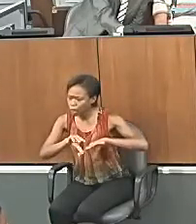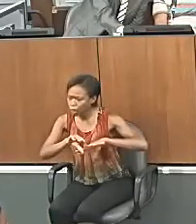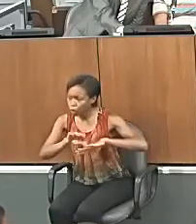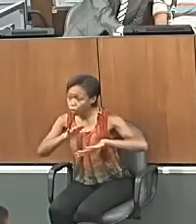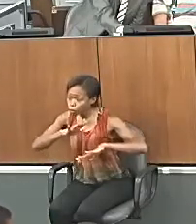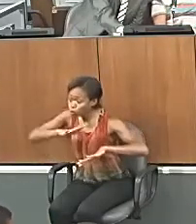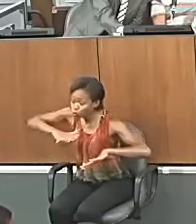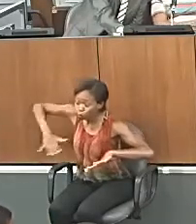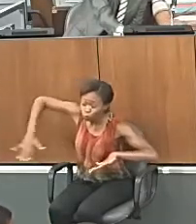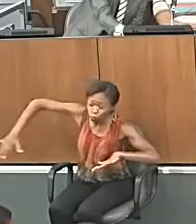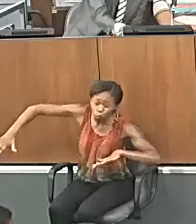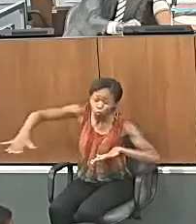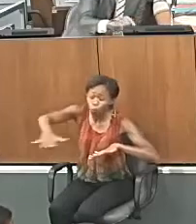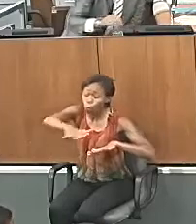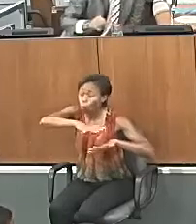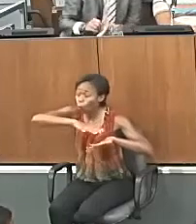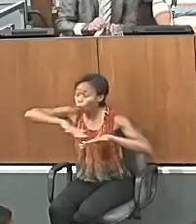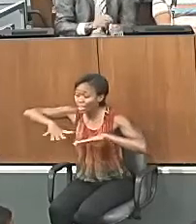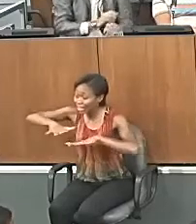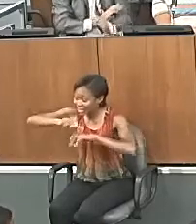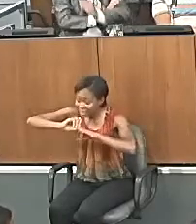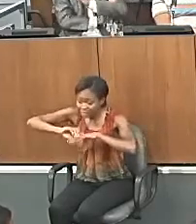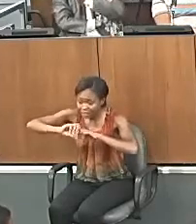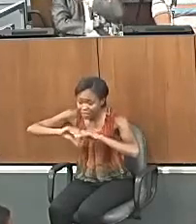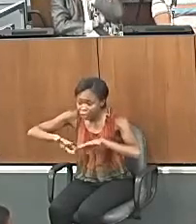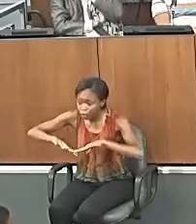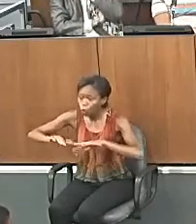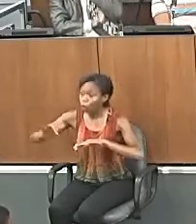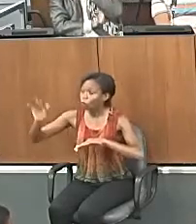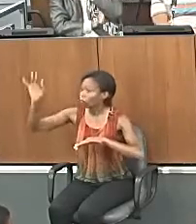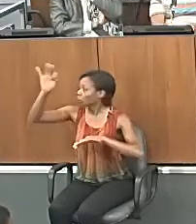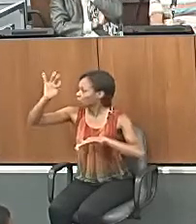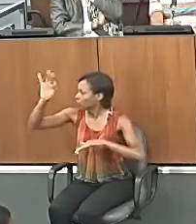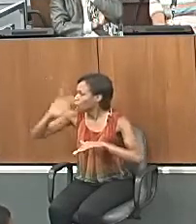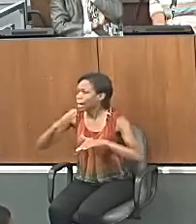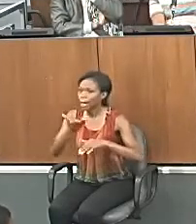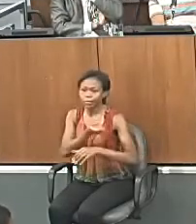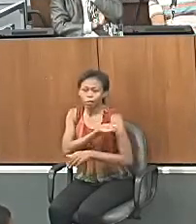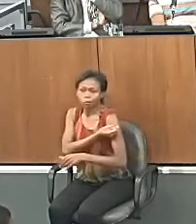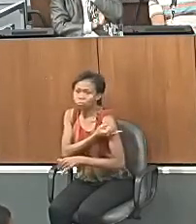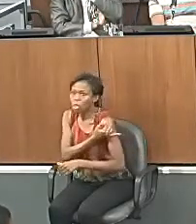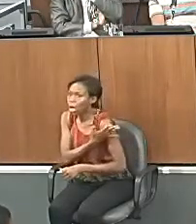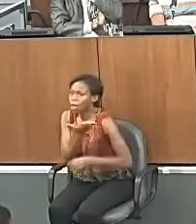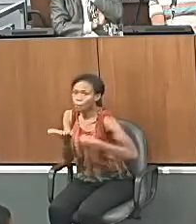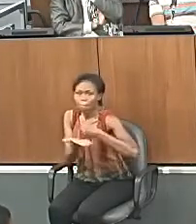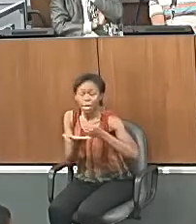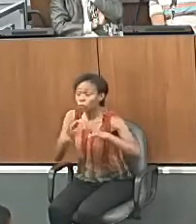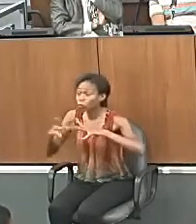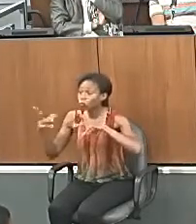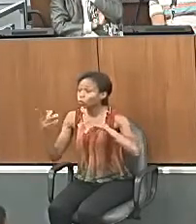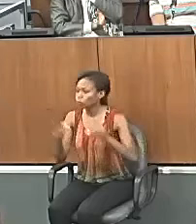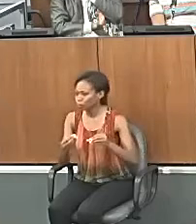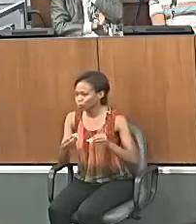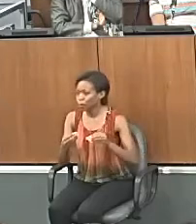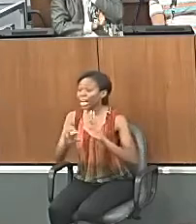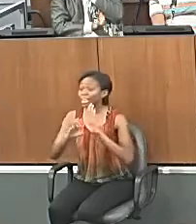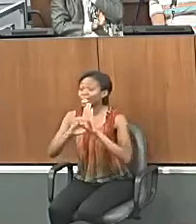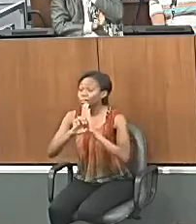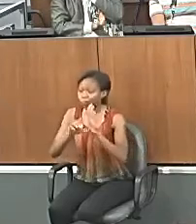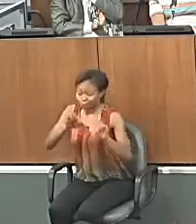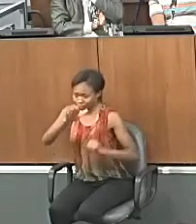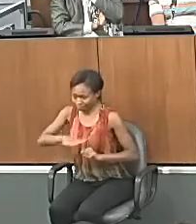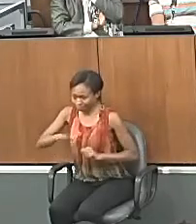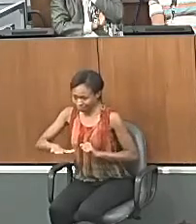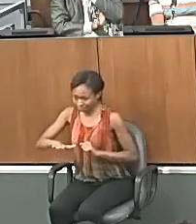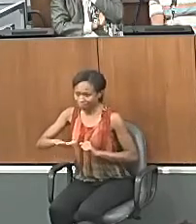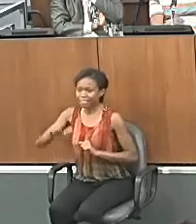de ensino a constituição federal o estatuto da criança e do adolescente ea lei de diretrizes e